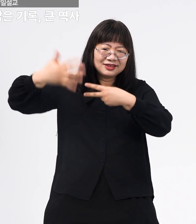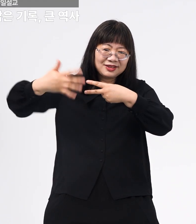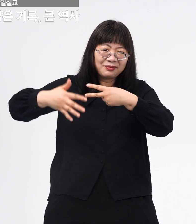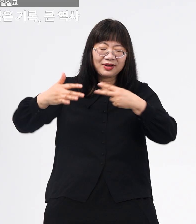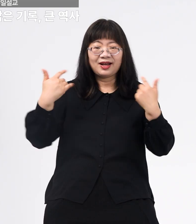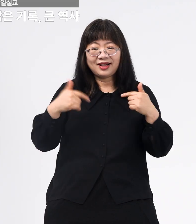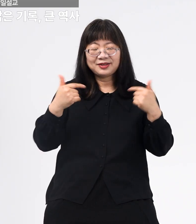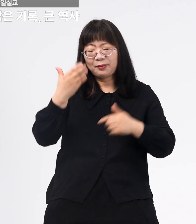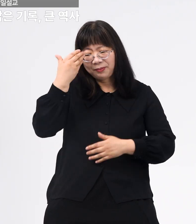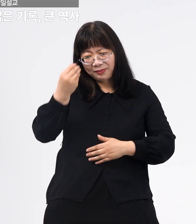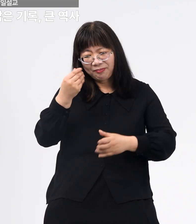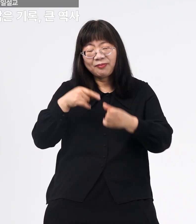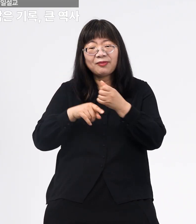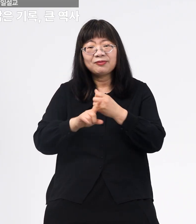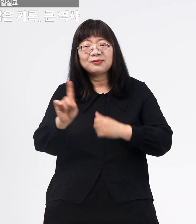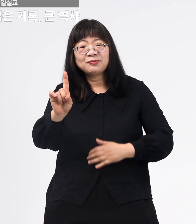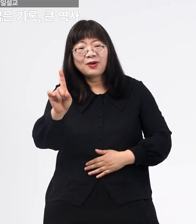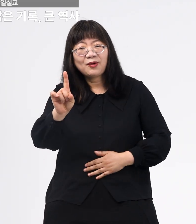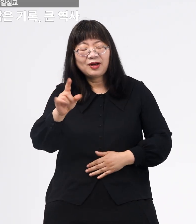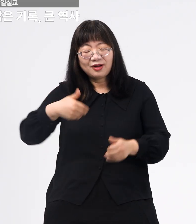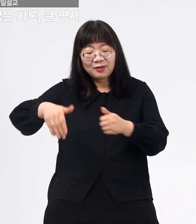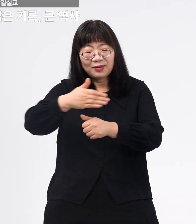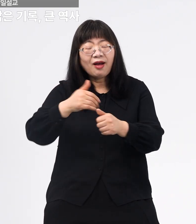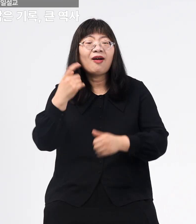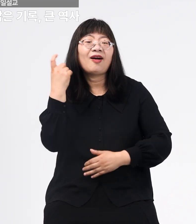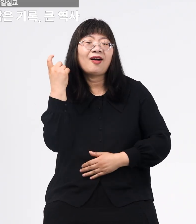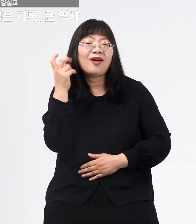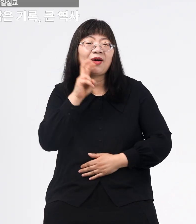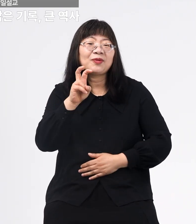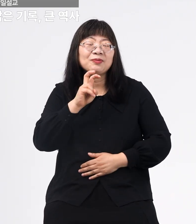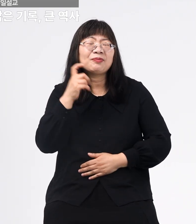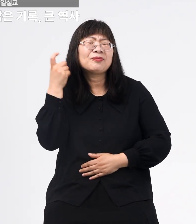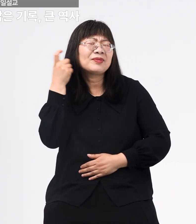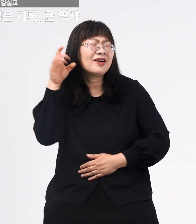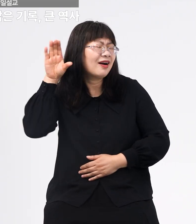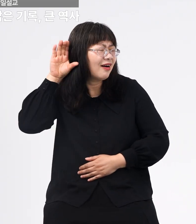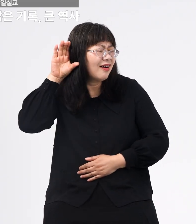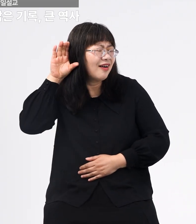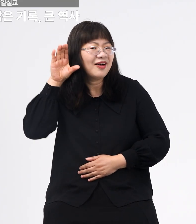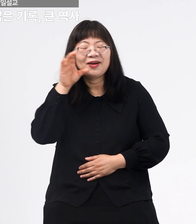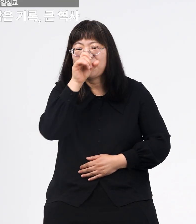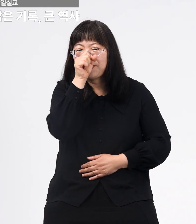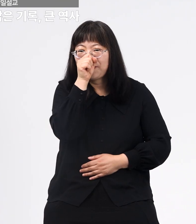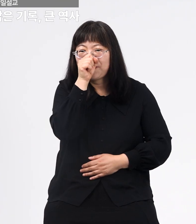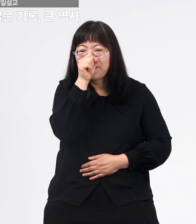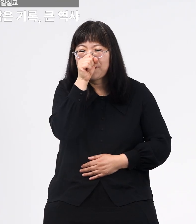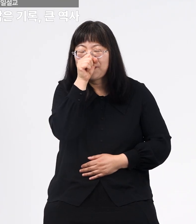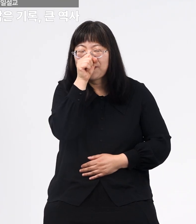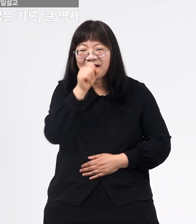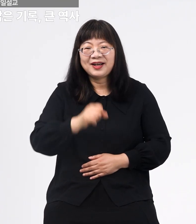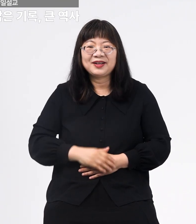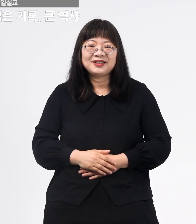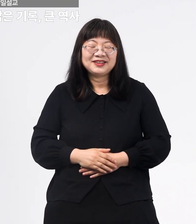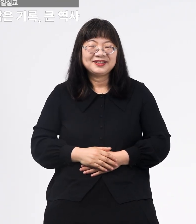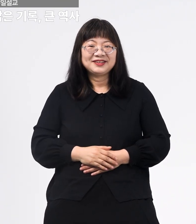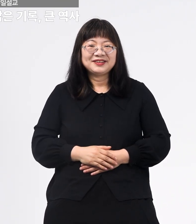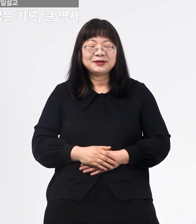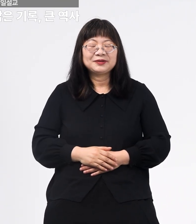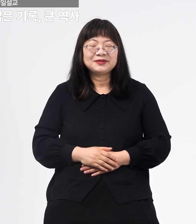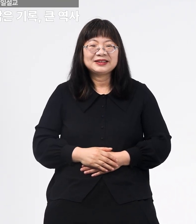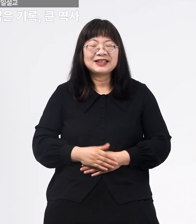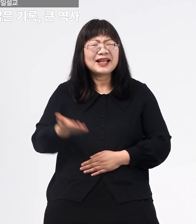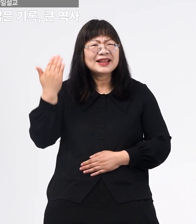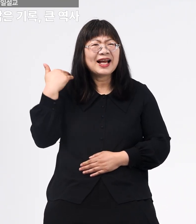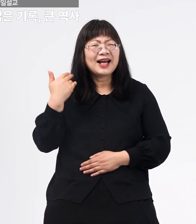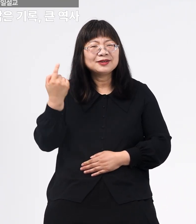제가 봤던 이유가 거기에 배경음악이 아주 좋아요. 그 조금 한철 간 음악들만